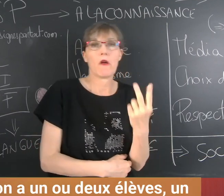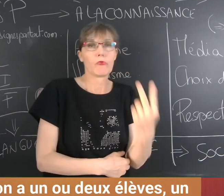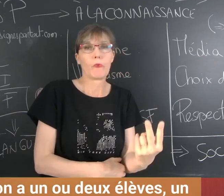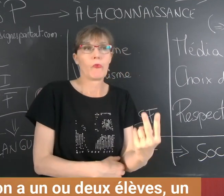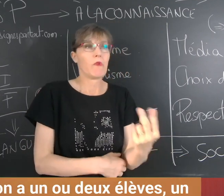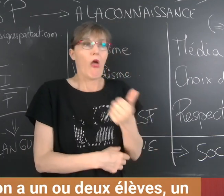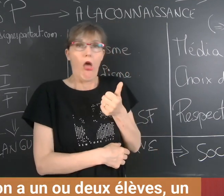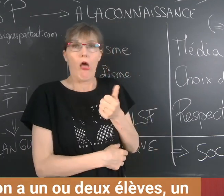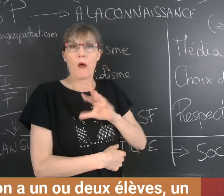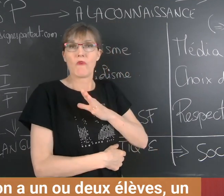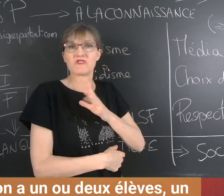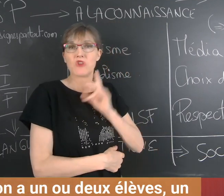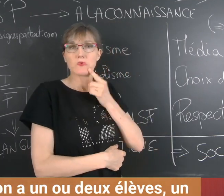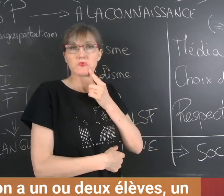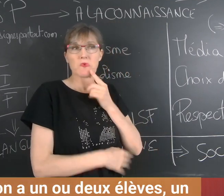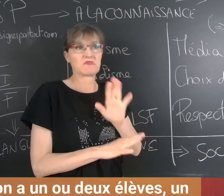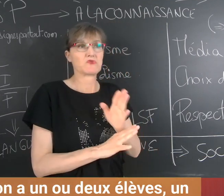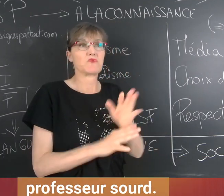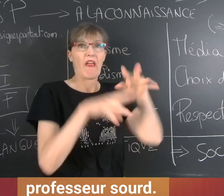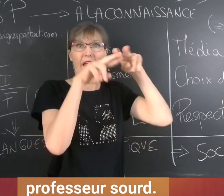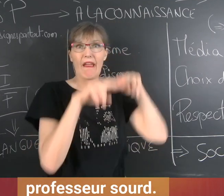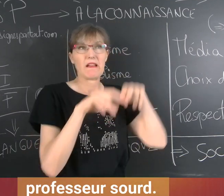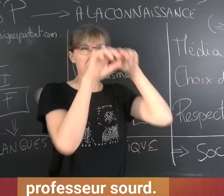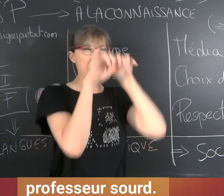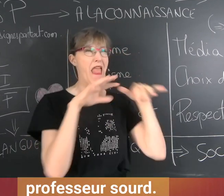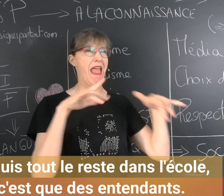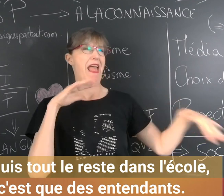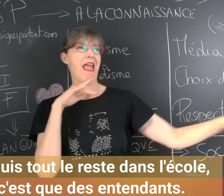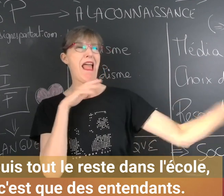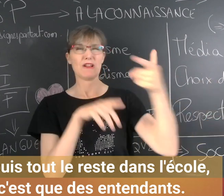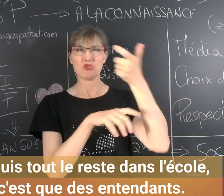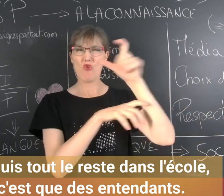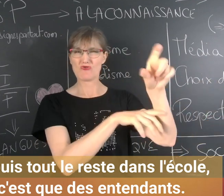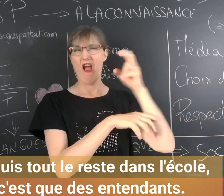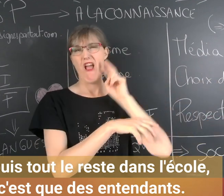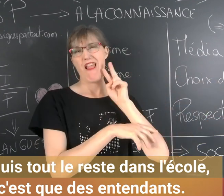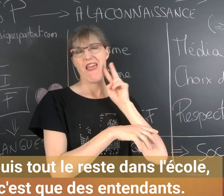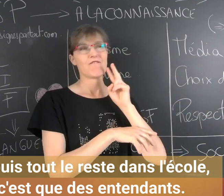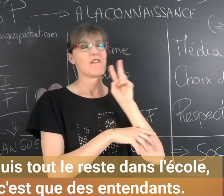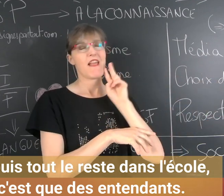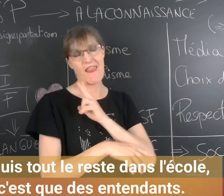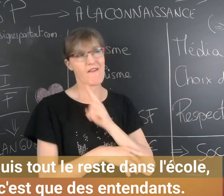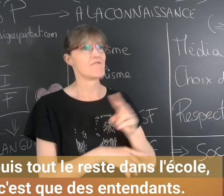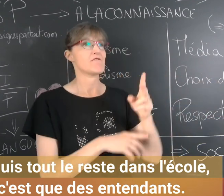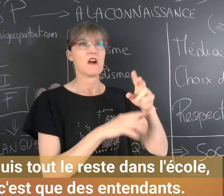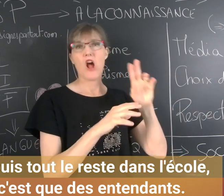élèves seulement, un professeur sourd, et puis tout le reste dans l'école, c'est que des entendants.